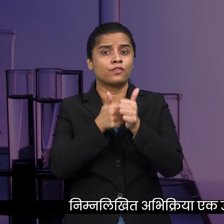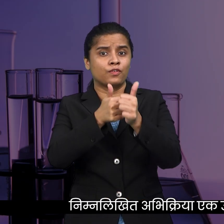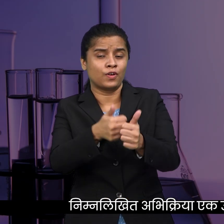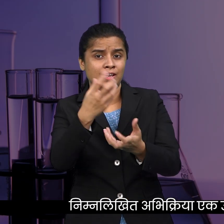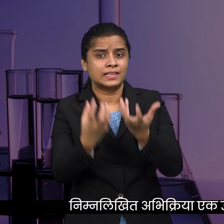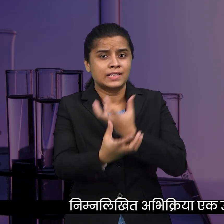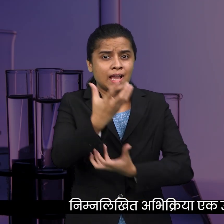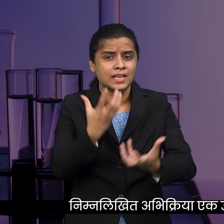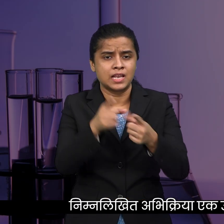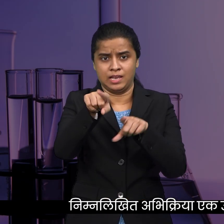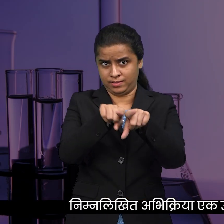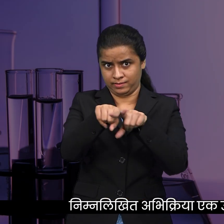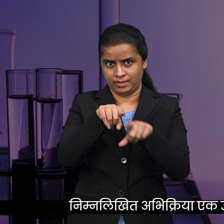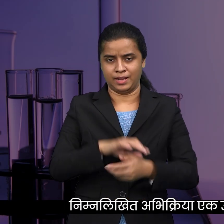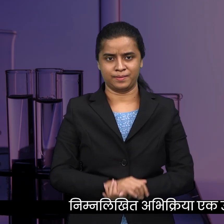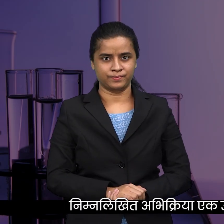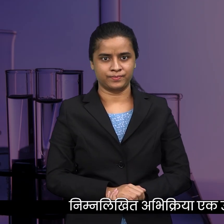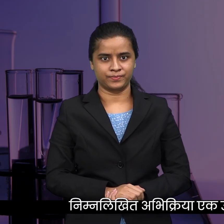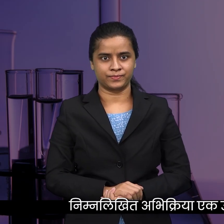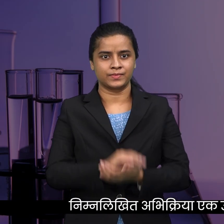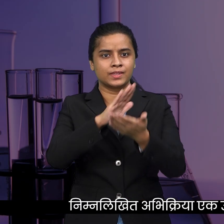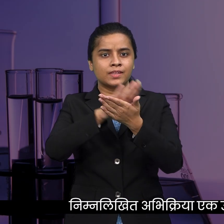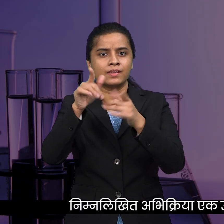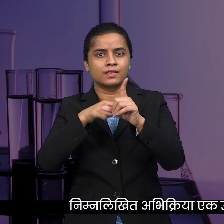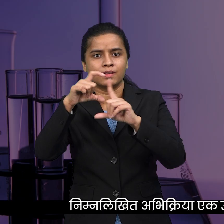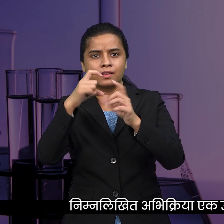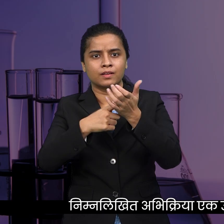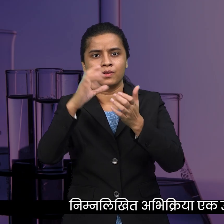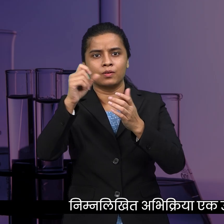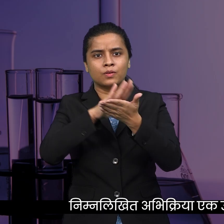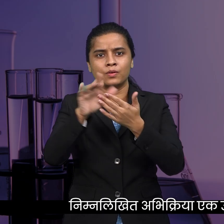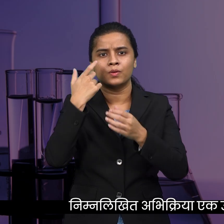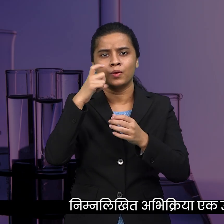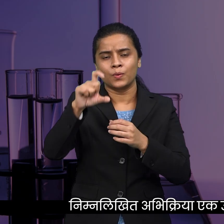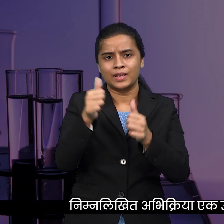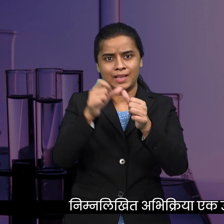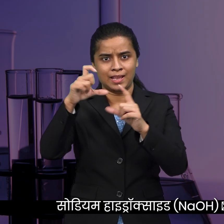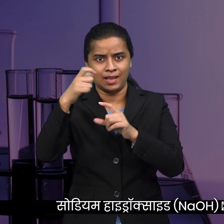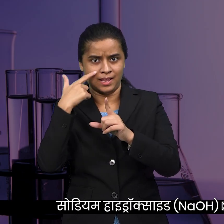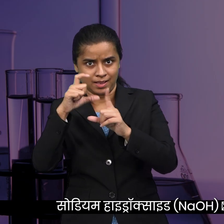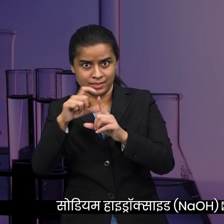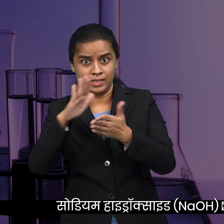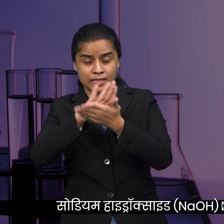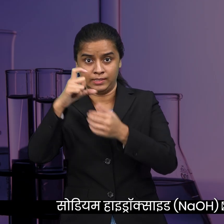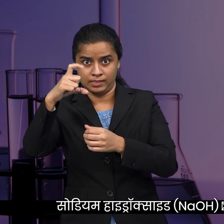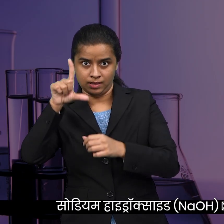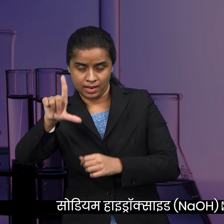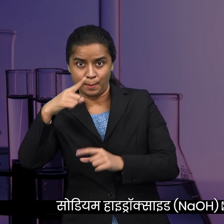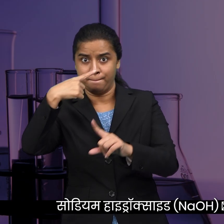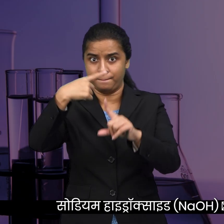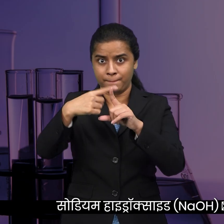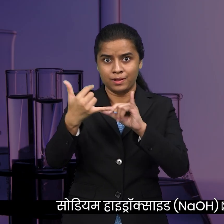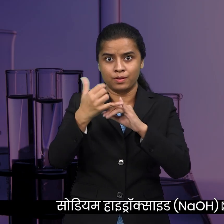निम्नलिखित अभिक्रिया एक उदाहरण है। हाइड्रोक्लोरिक अम्ल HCl प्लस सोडियम